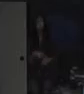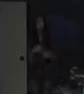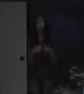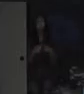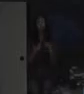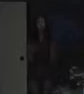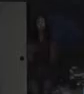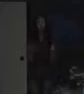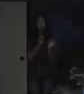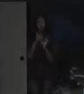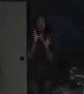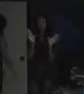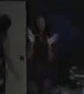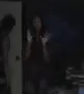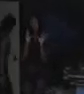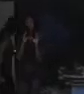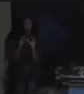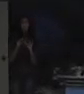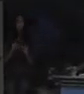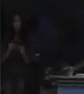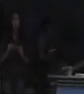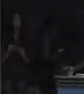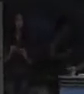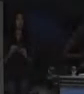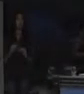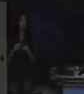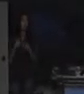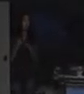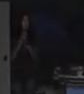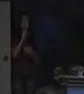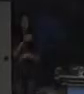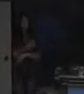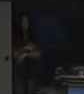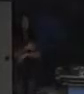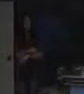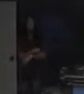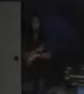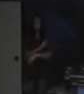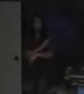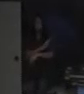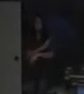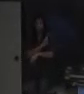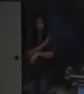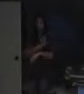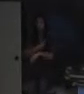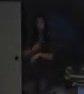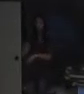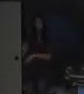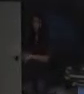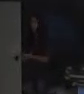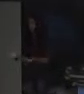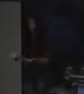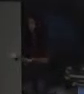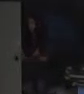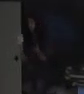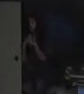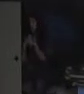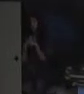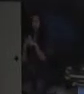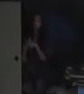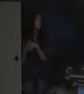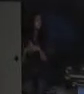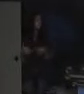diminuindo. Tem ruas mesmo que a mesma rua tem quatro nomes, aí o Correio considera um nome, a Coelba outro, a Embasa outra. Então, só